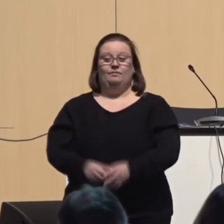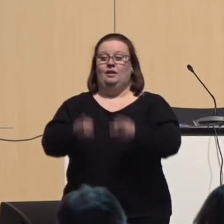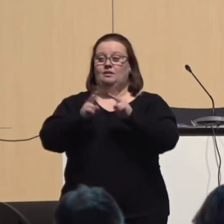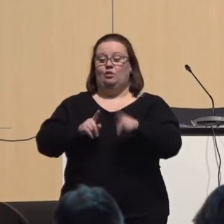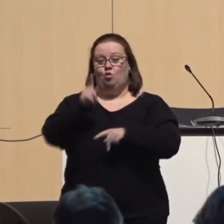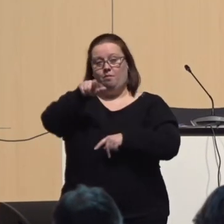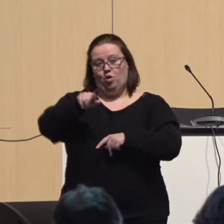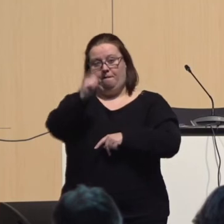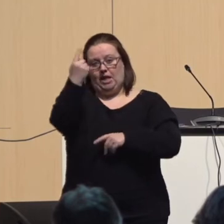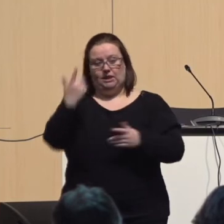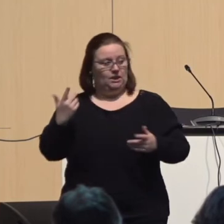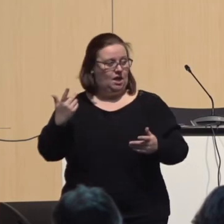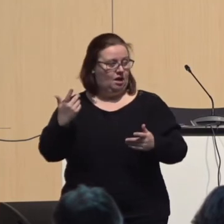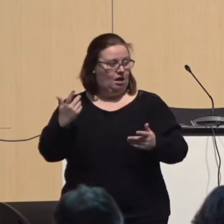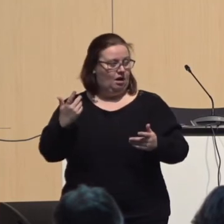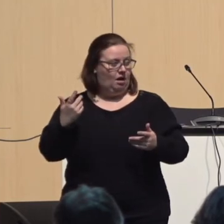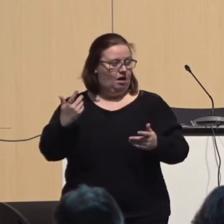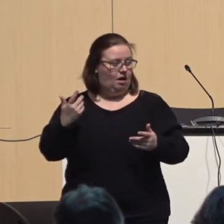Sehr geehrter Herr Oberbürgermeister,